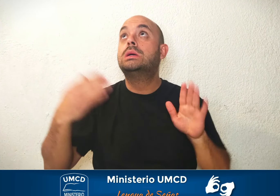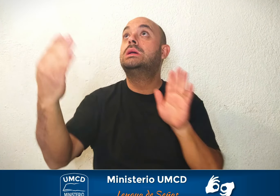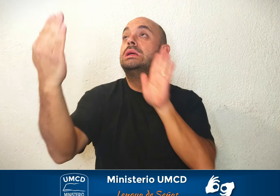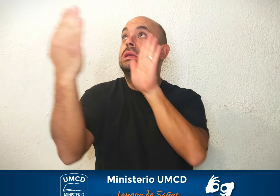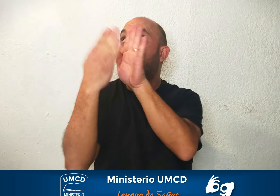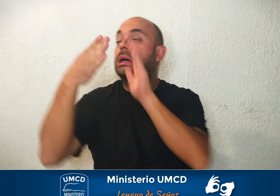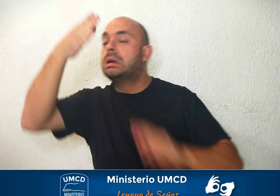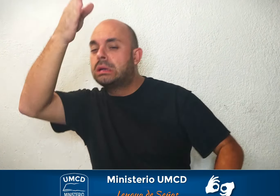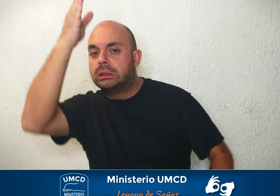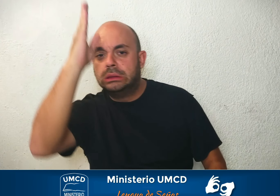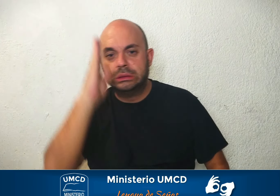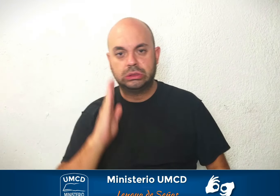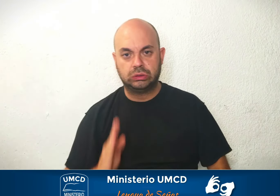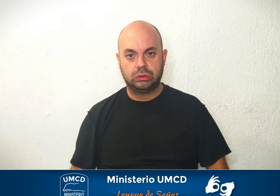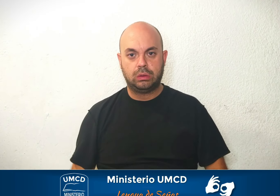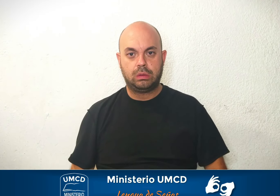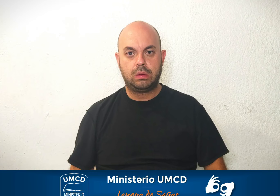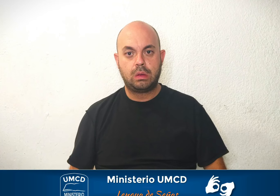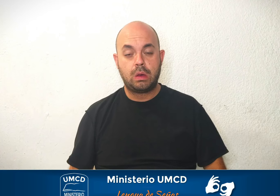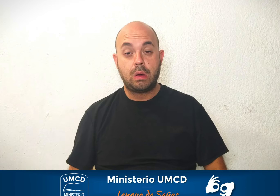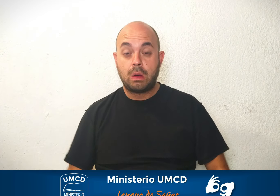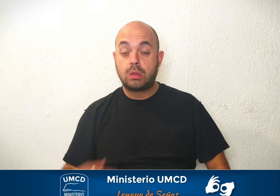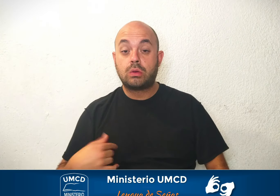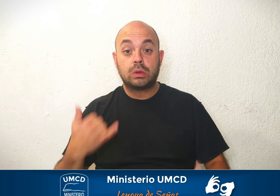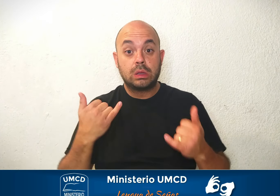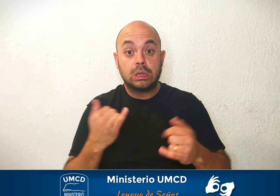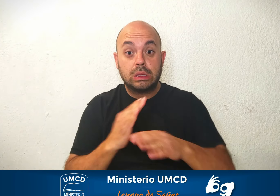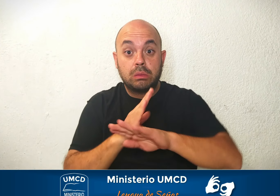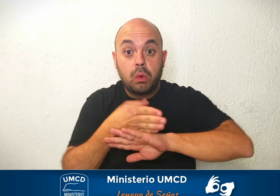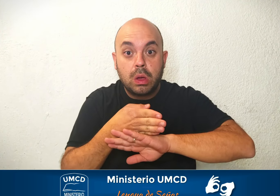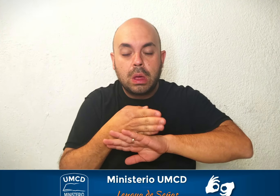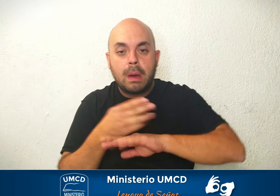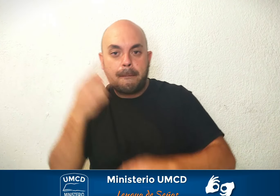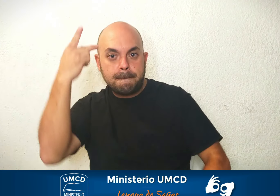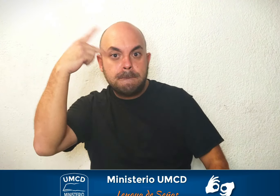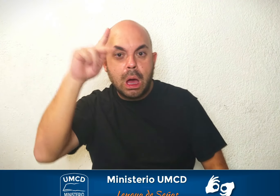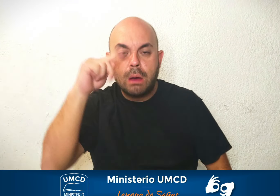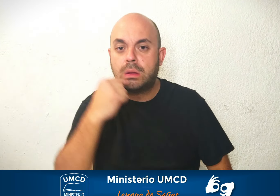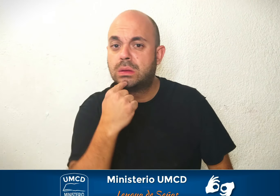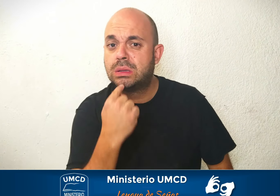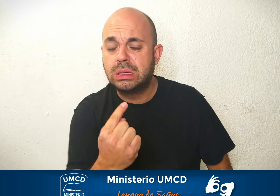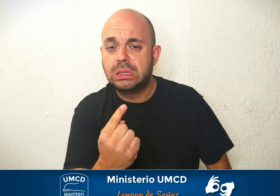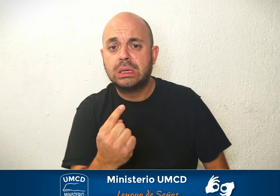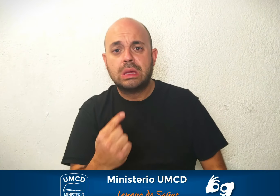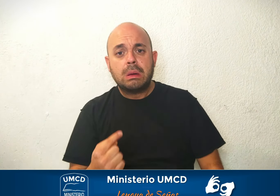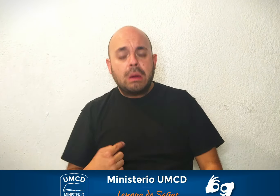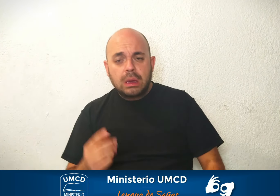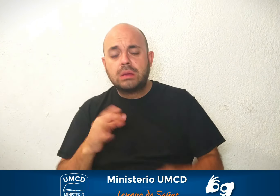Estamos en Cristo, les dice, están en Él. Y de esa manera Pablo está